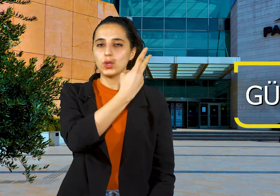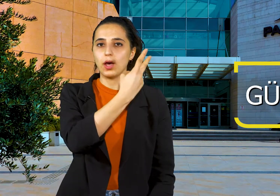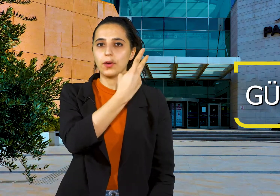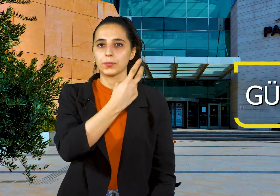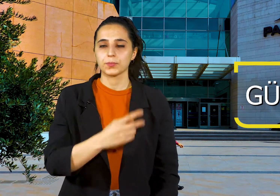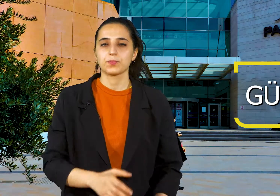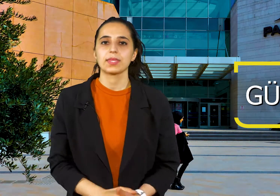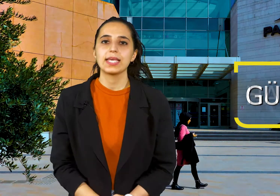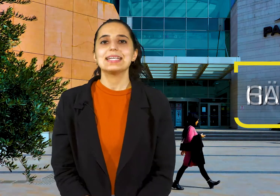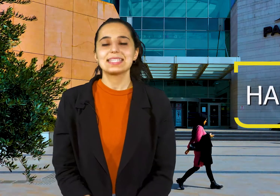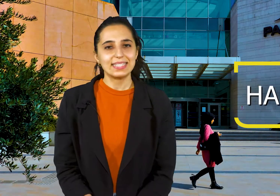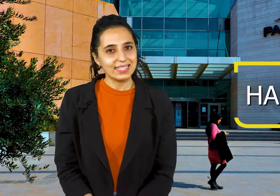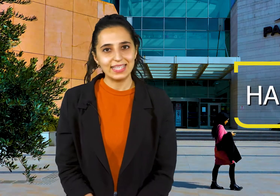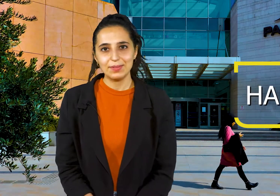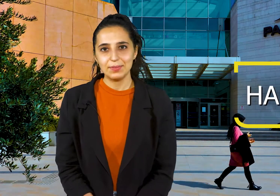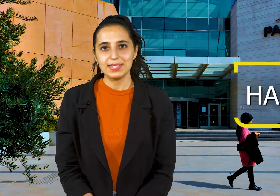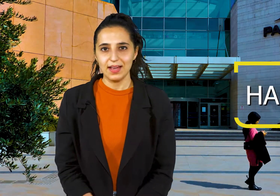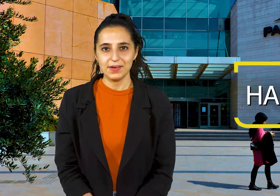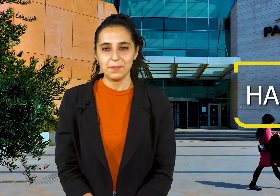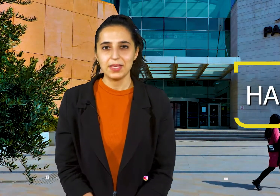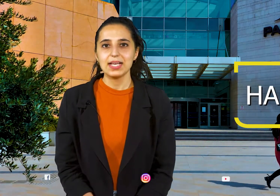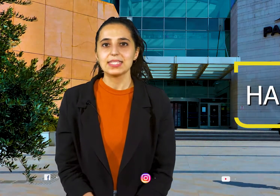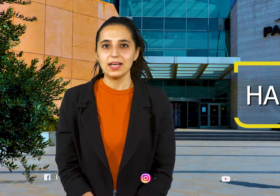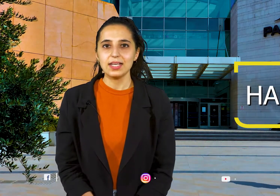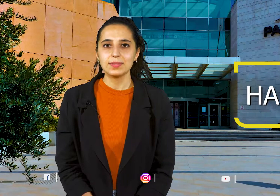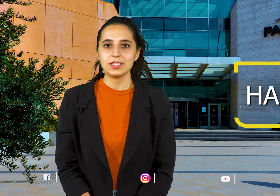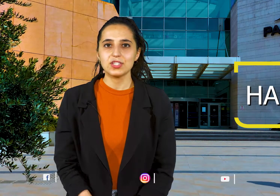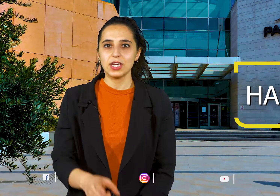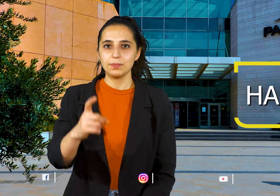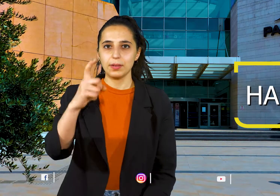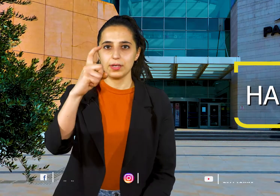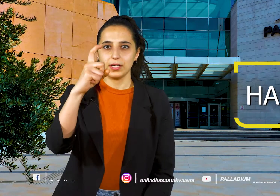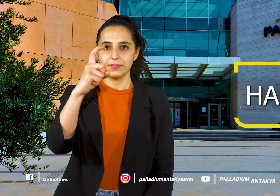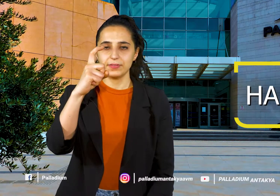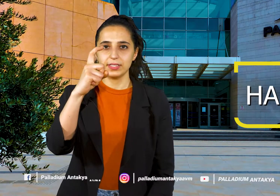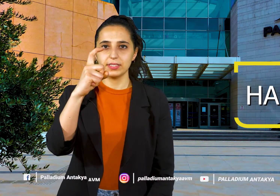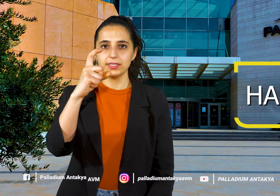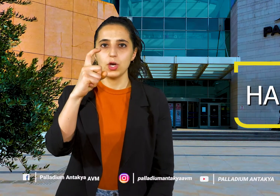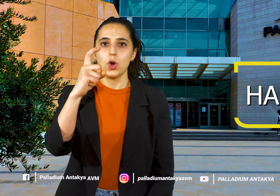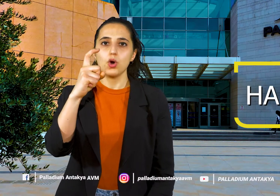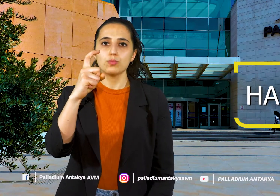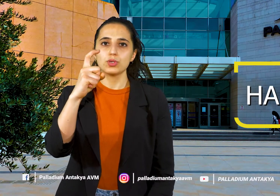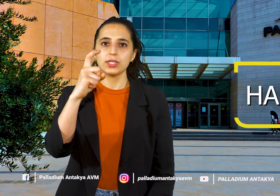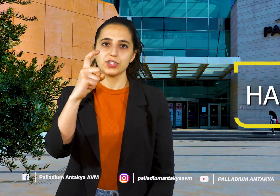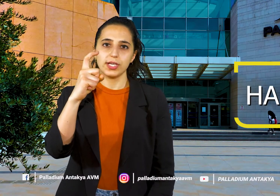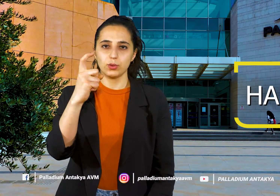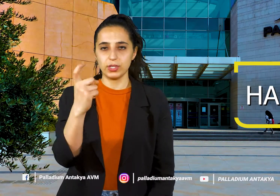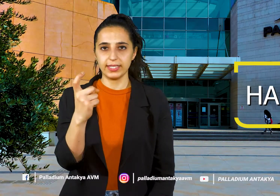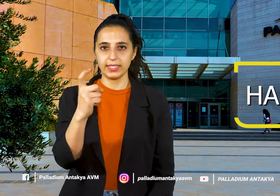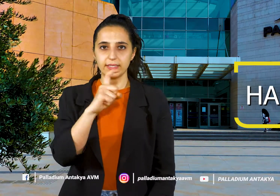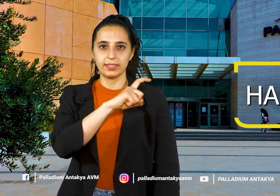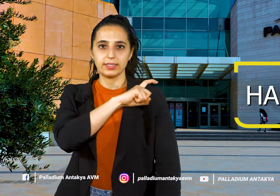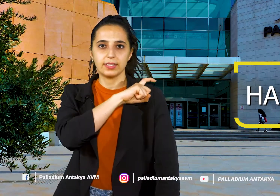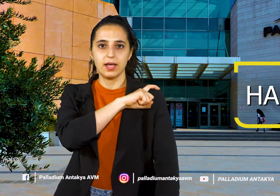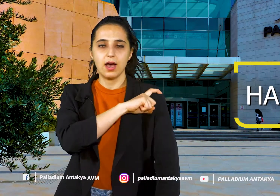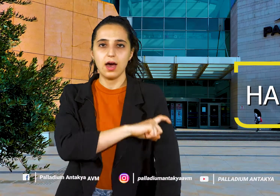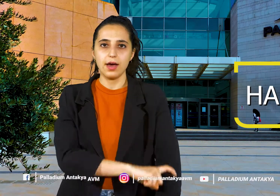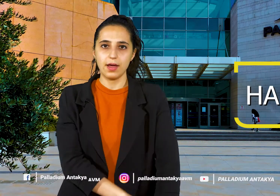Günah. Sıradaki kelimemiz haram. Sağ elimizin işaret parmağı hafif kırılır, omuzdan aşağıya doğru hareket ettirilir. Haram.